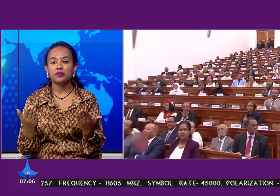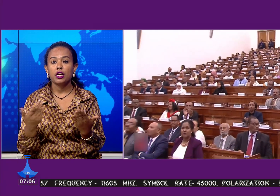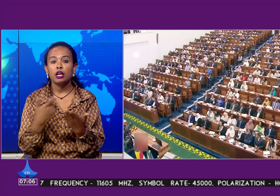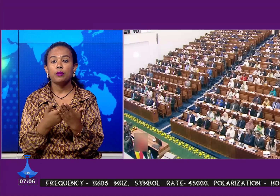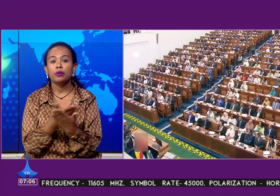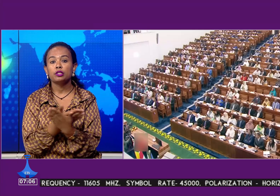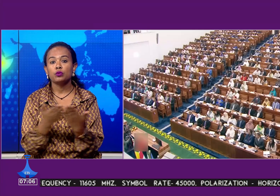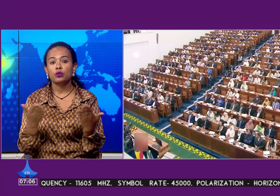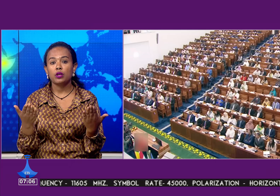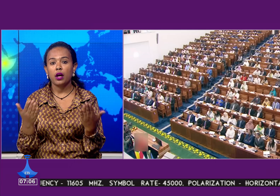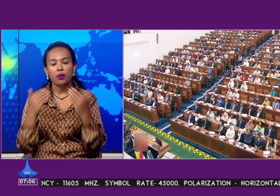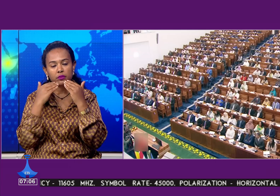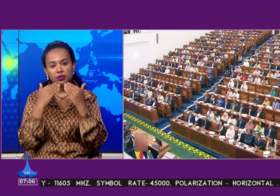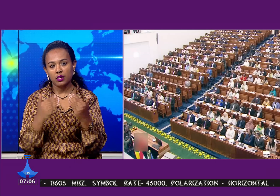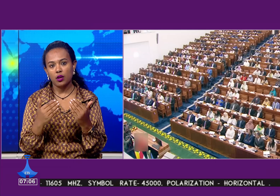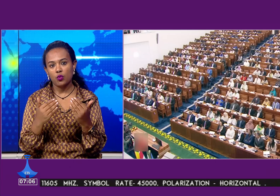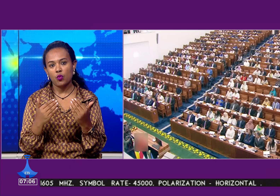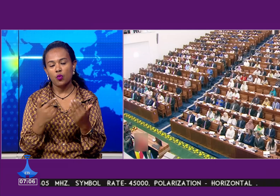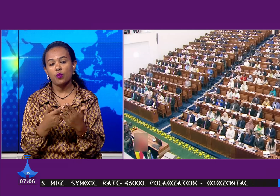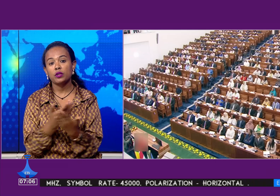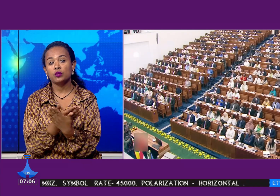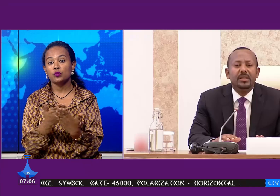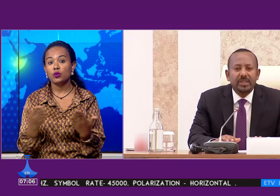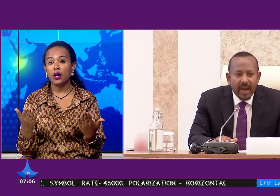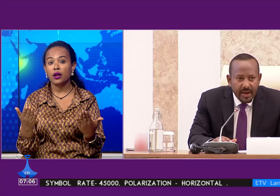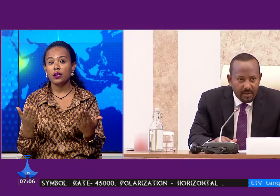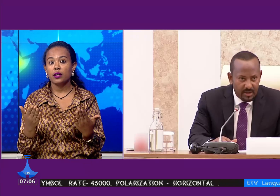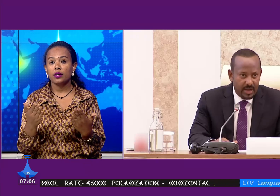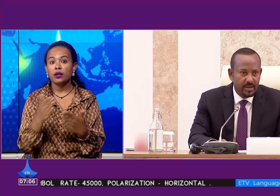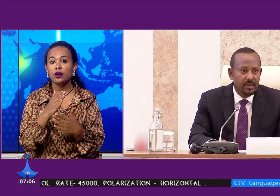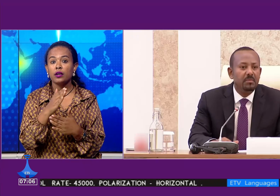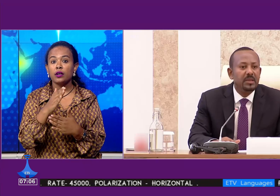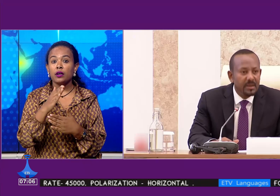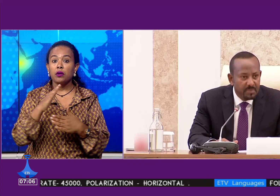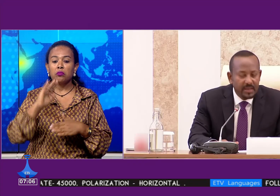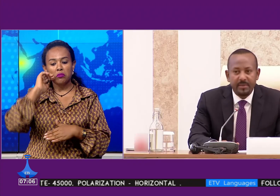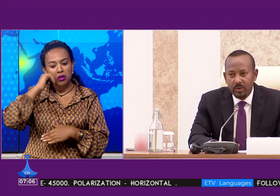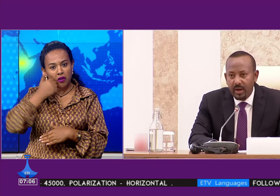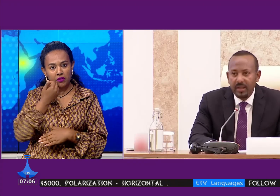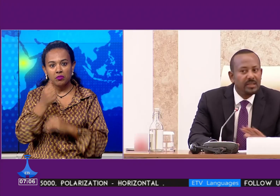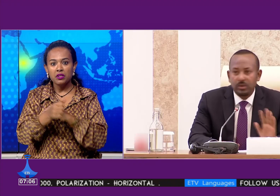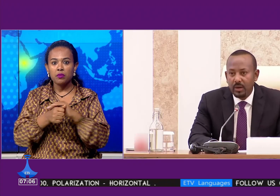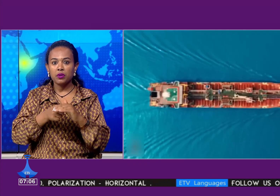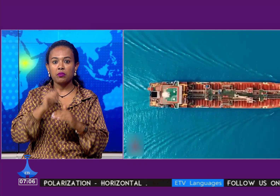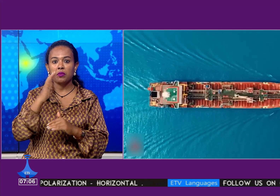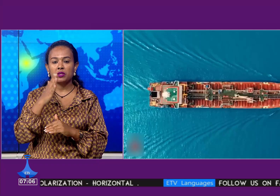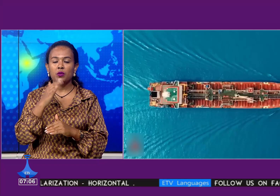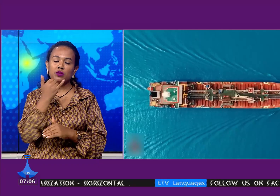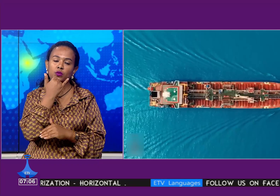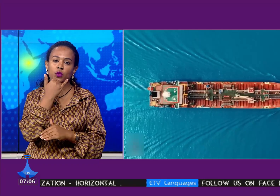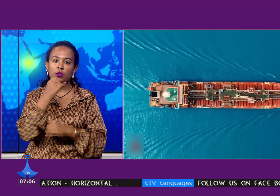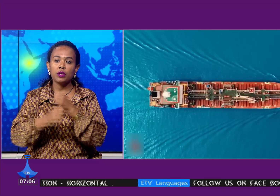በዚህ ጉዳይ አመሰግናለሁ። በዚህ ጉዳይ ሻይ የምናደርግ የምንደብቅ ይመስለው ካለ ተሳስተዋል።